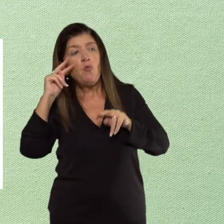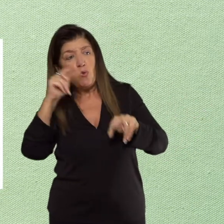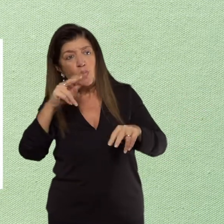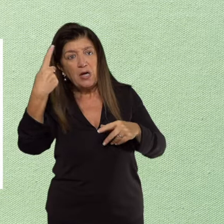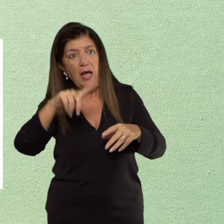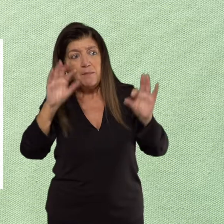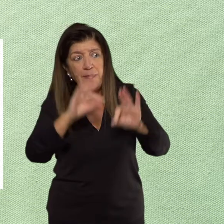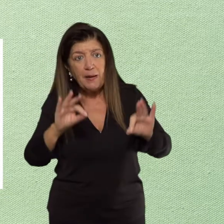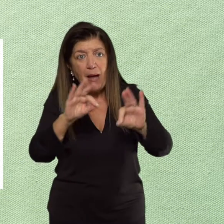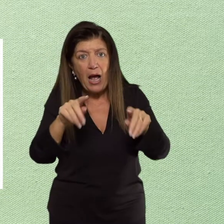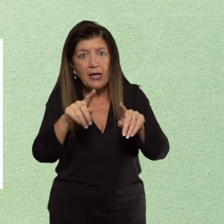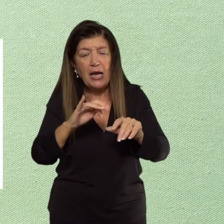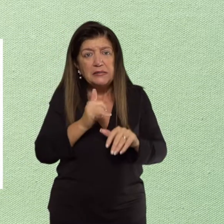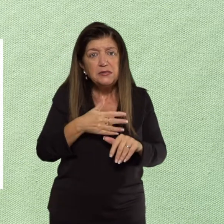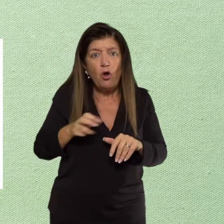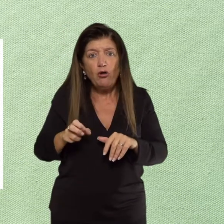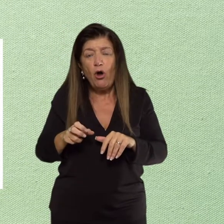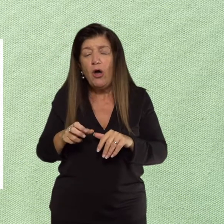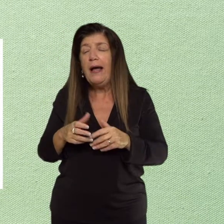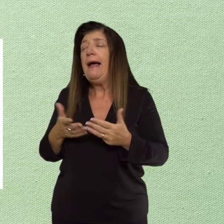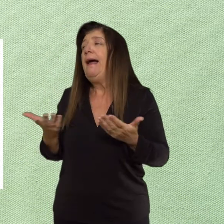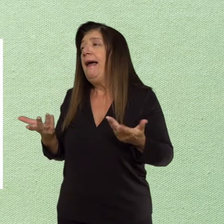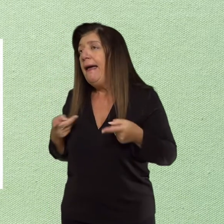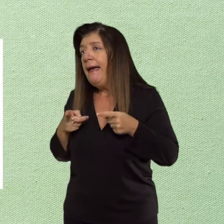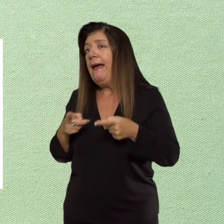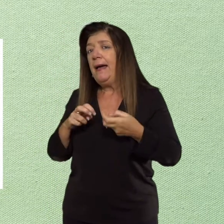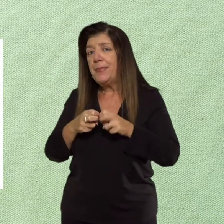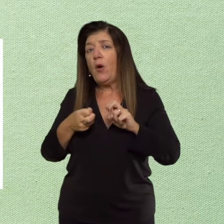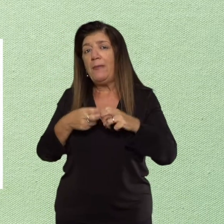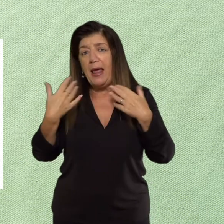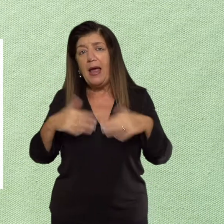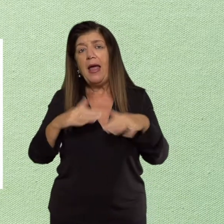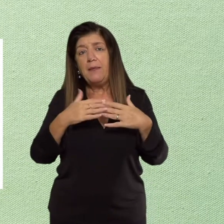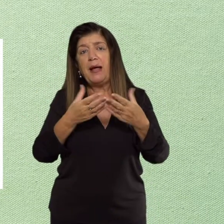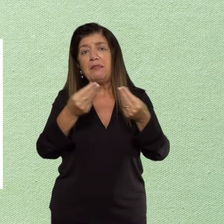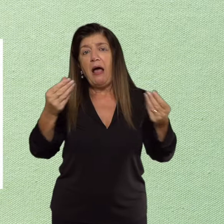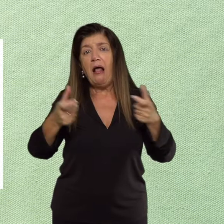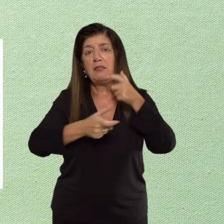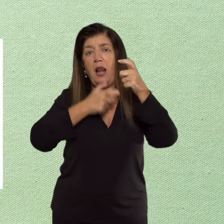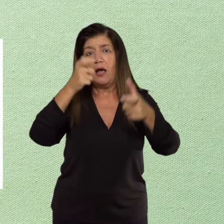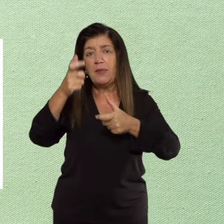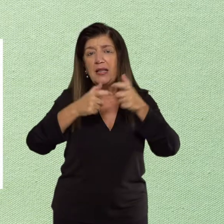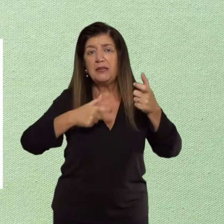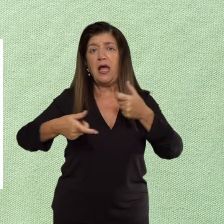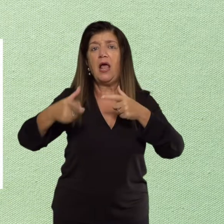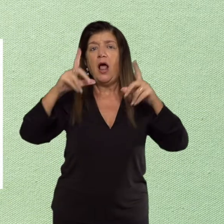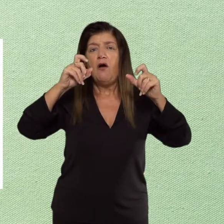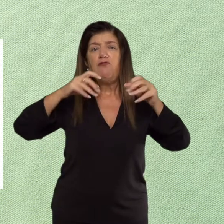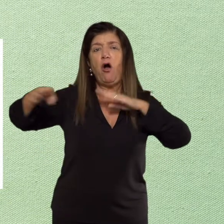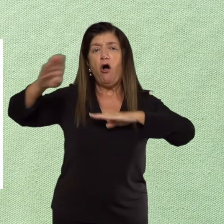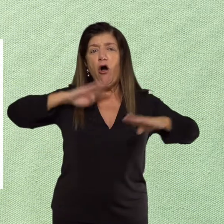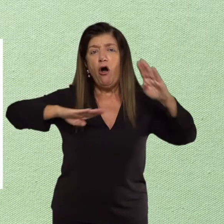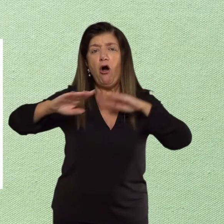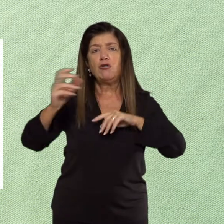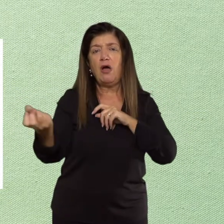che la città non ha ancora risolto, che abbiamo ricevuto un sacco di lamentele, un sacco di fotografie, segnalazioni,